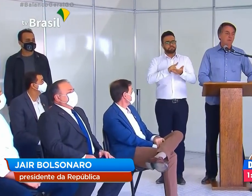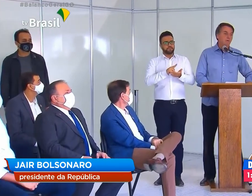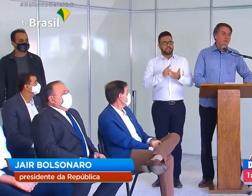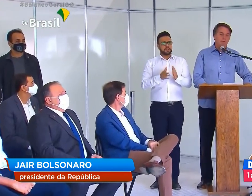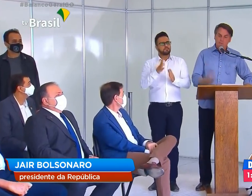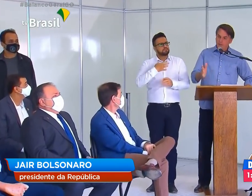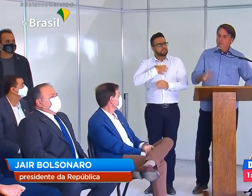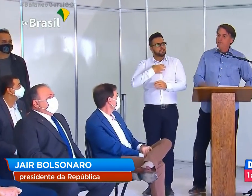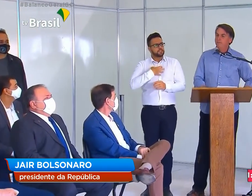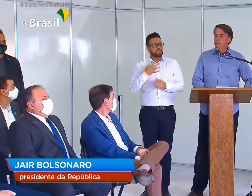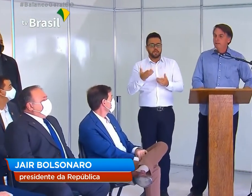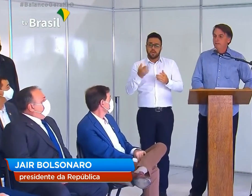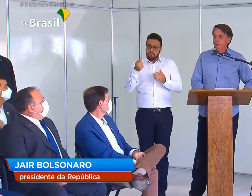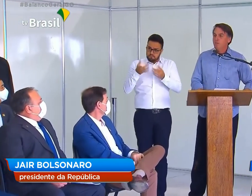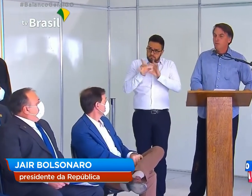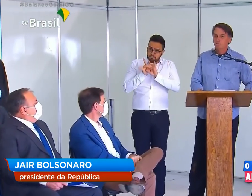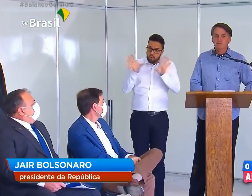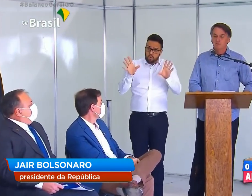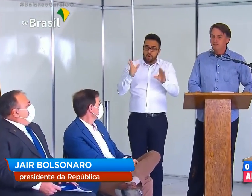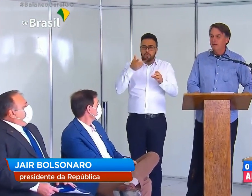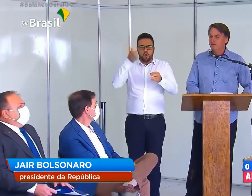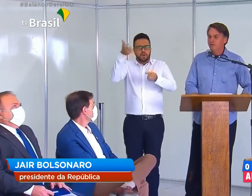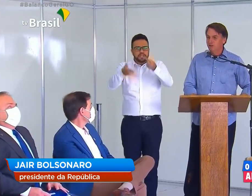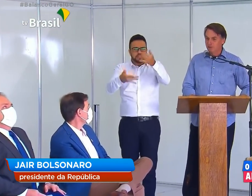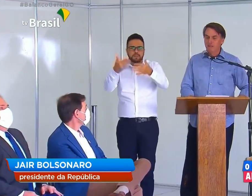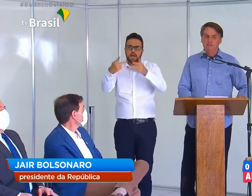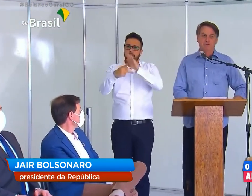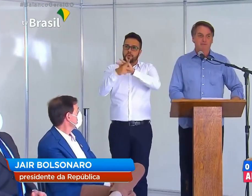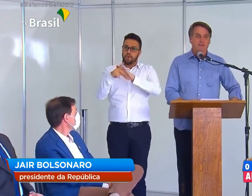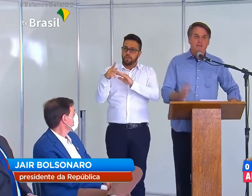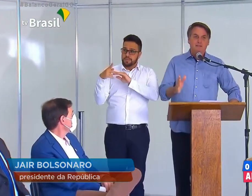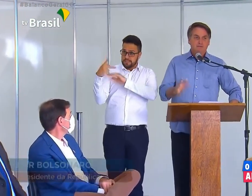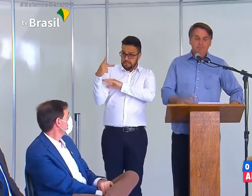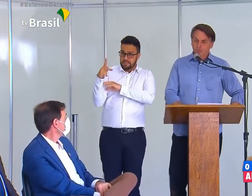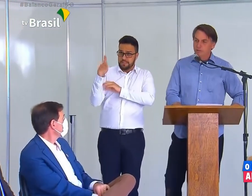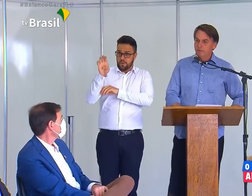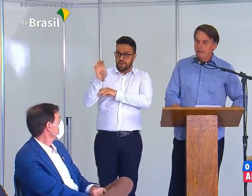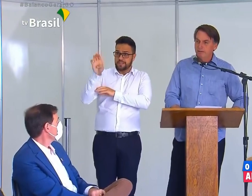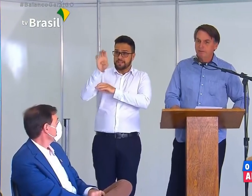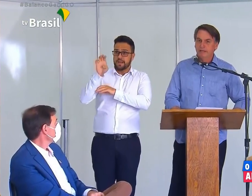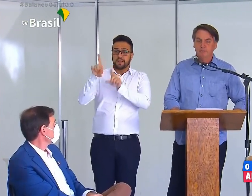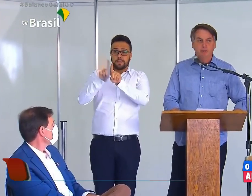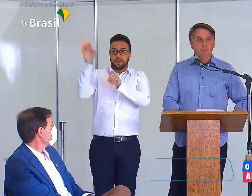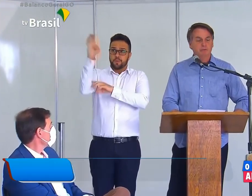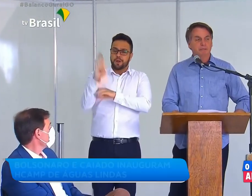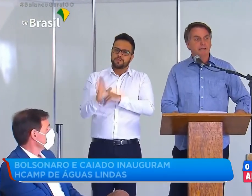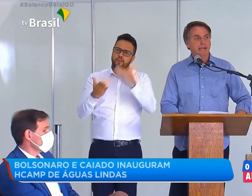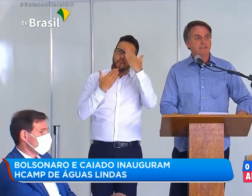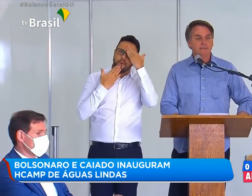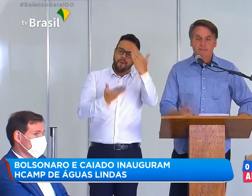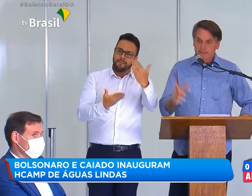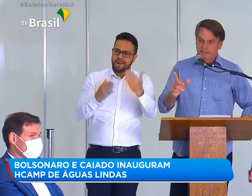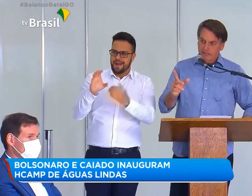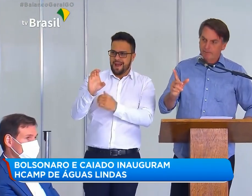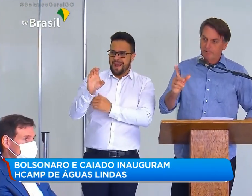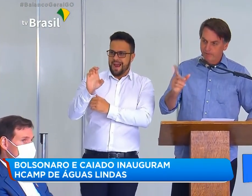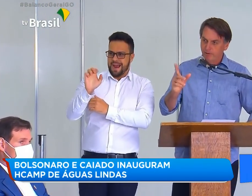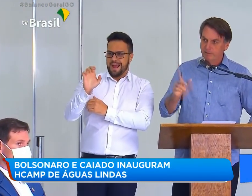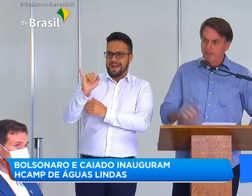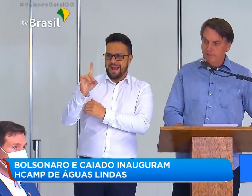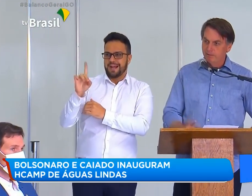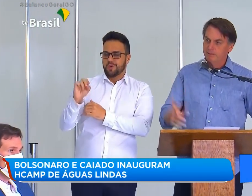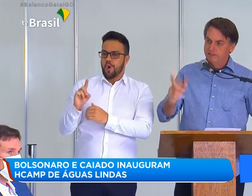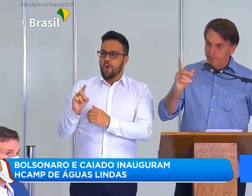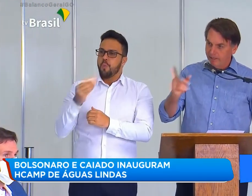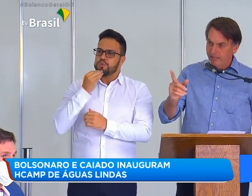me tocou e me permite falar um pouco do seu estado e do Brasil. Muito obrigado, Caiado, pela oportunidade. Sempre